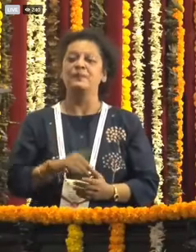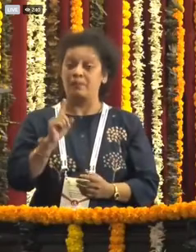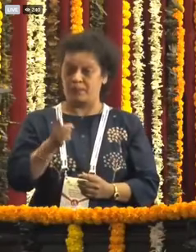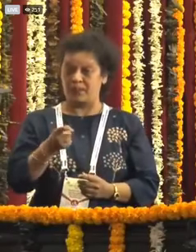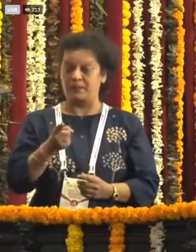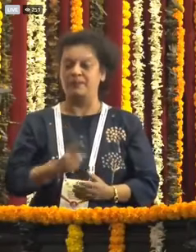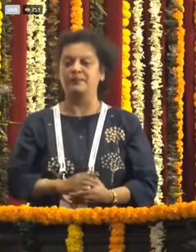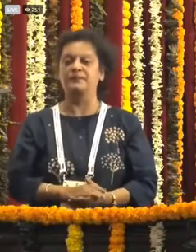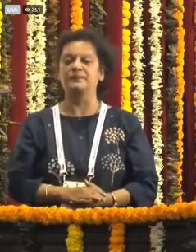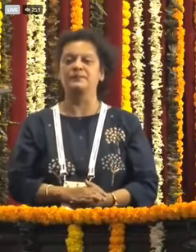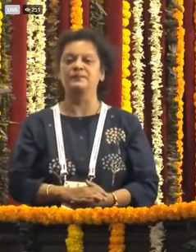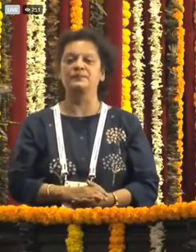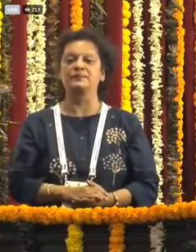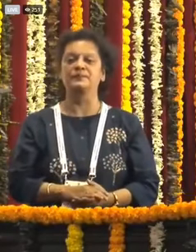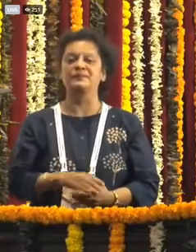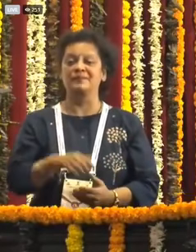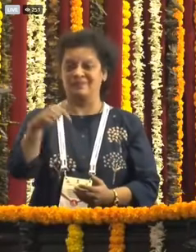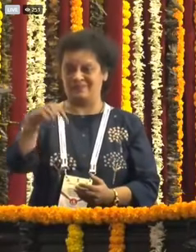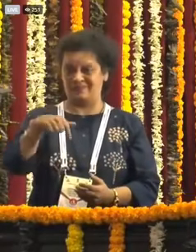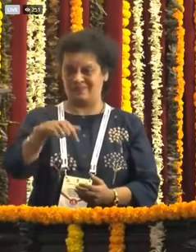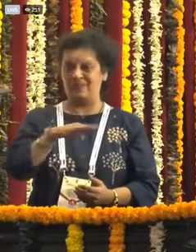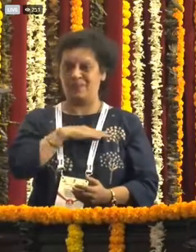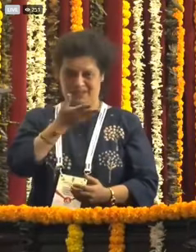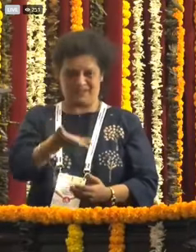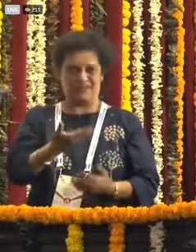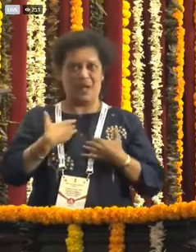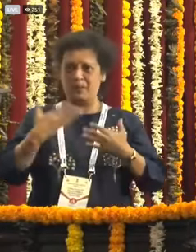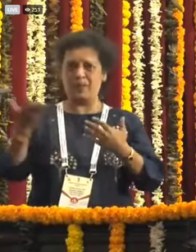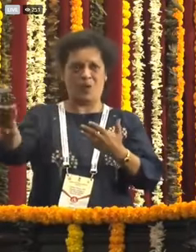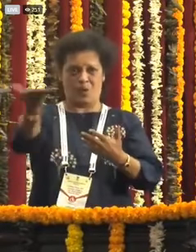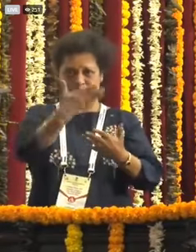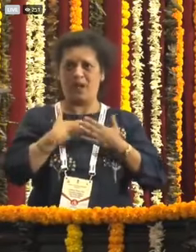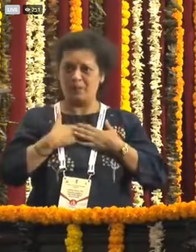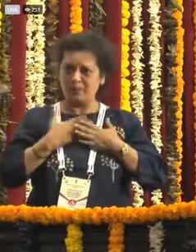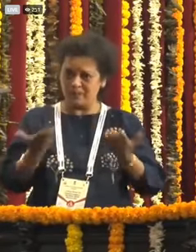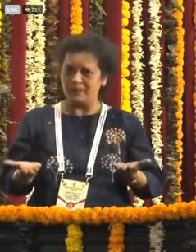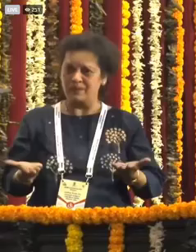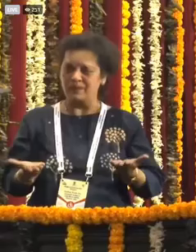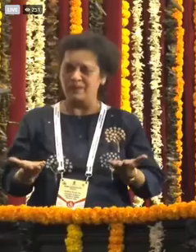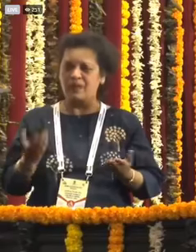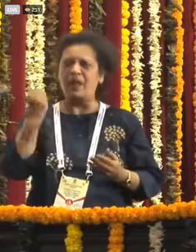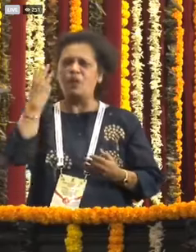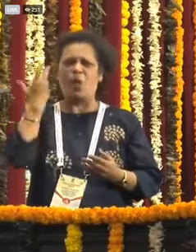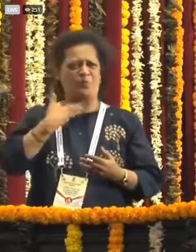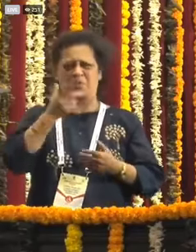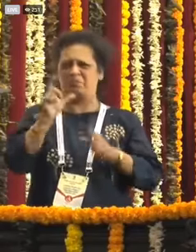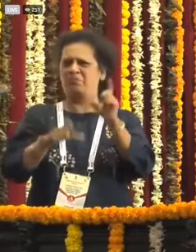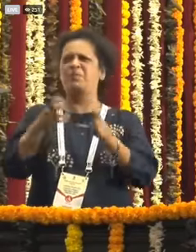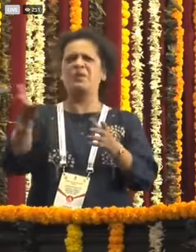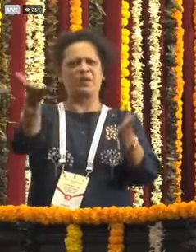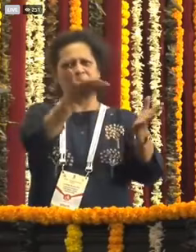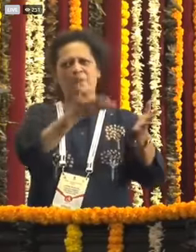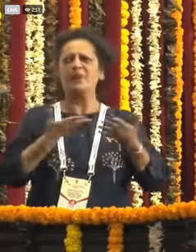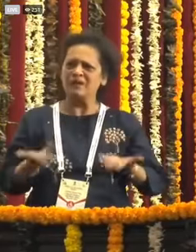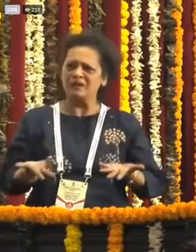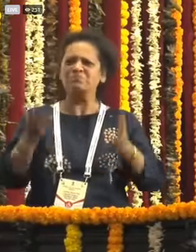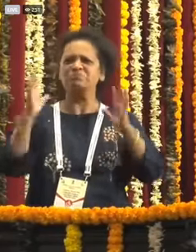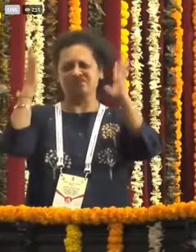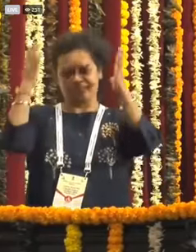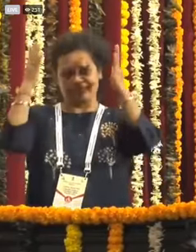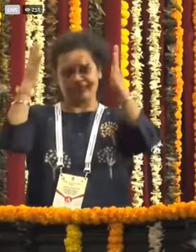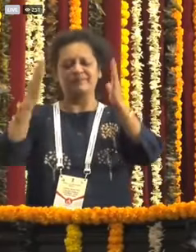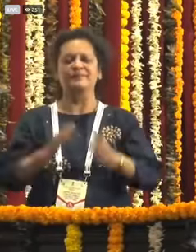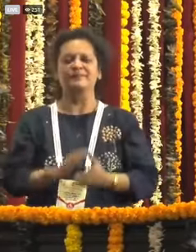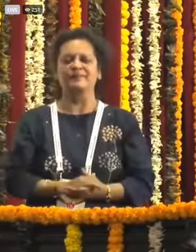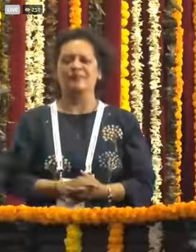परंतु हे राज्य जे आपलं आहे हे राज्य सर्वसामान्य लोकांचं राज्य स्थापन झालेलं